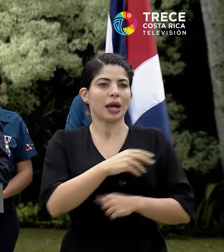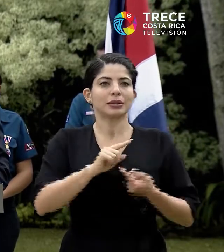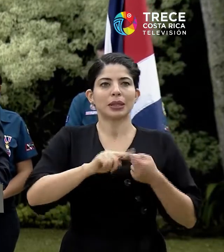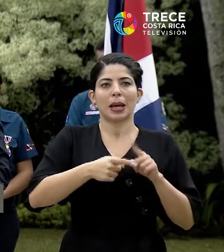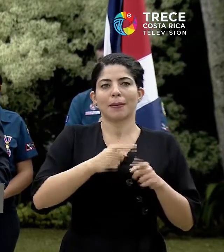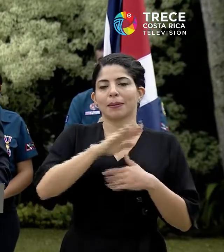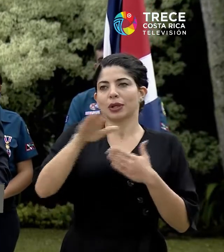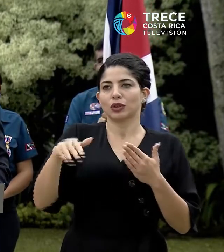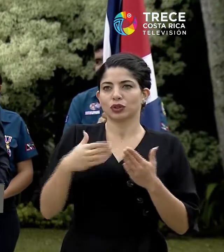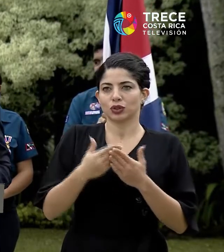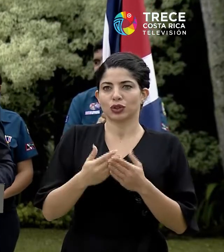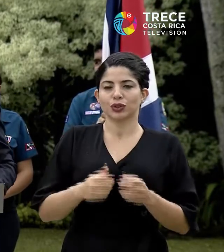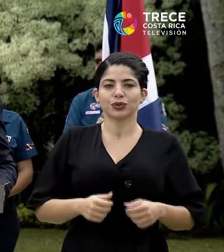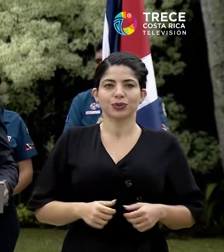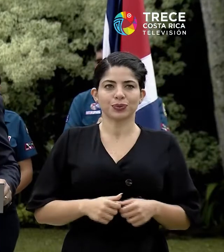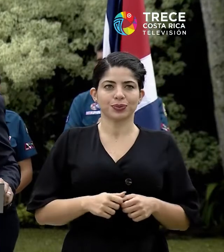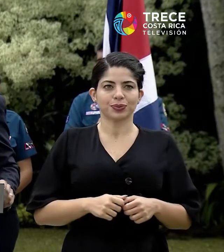amigos todos.